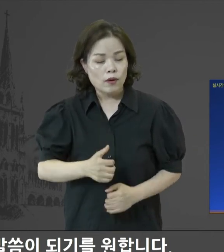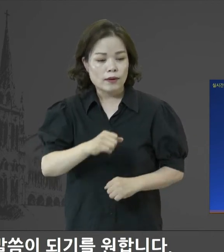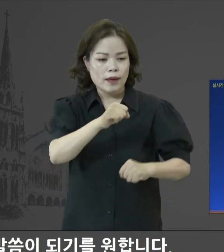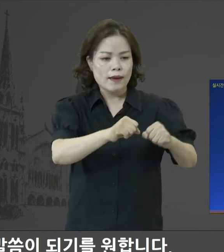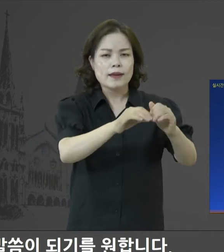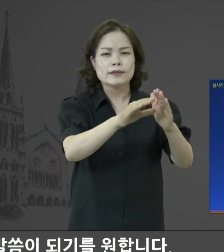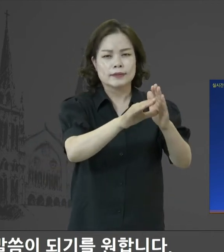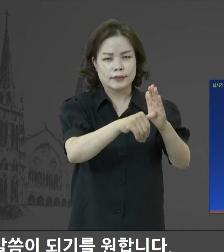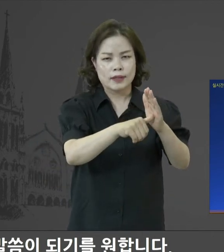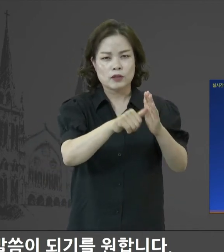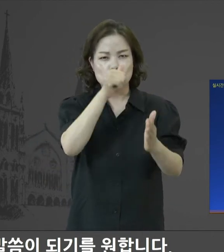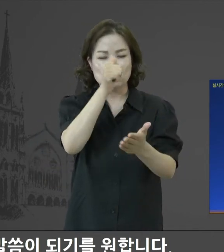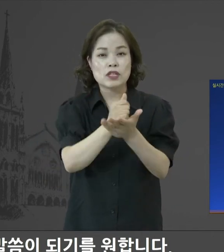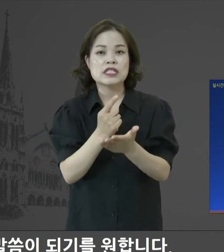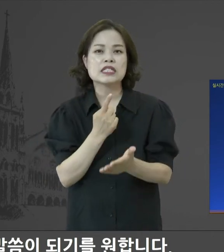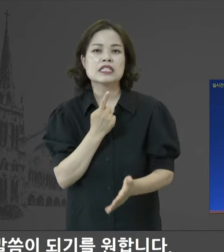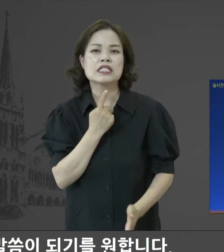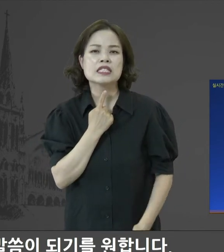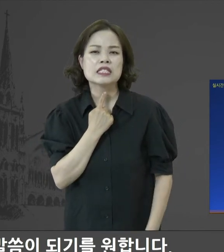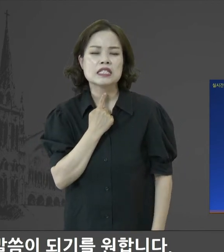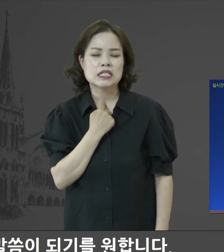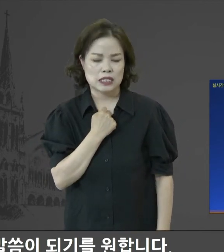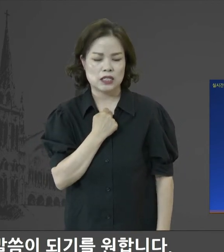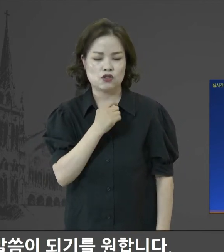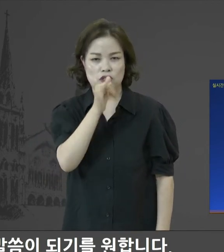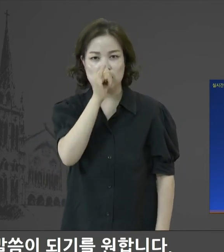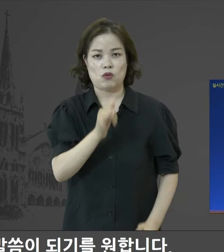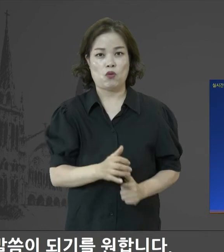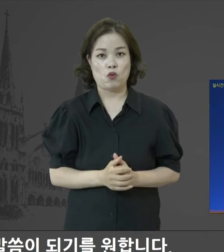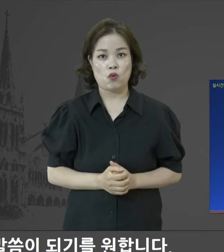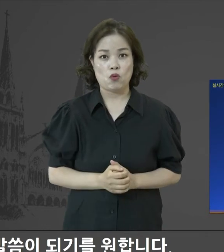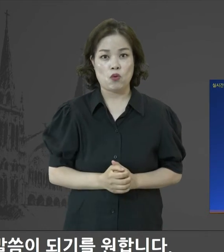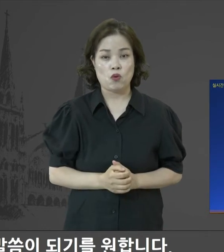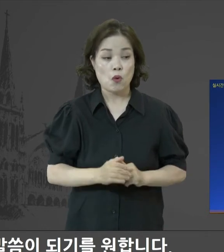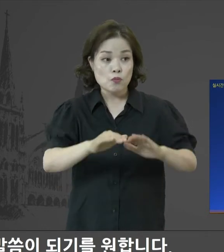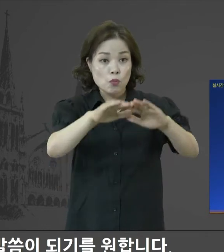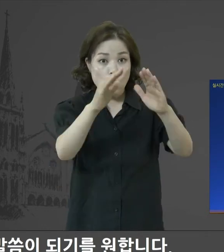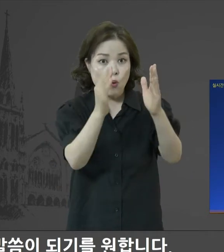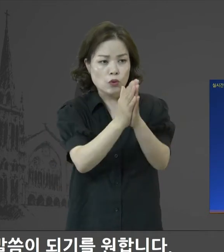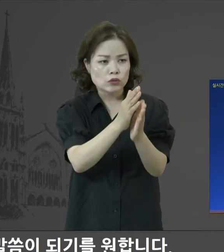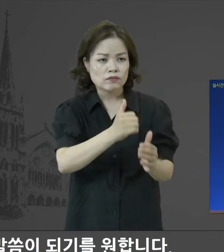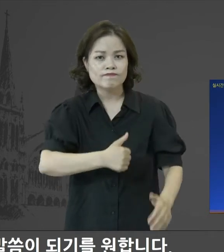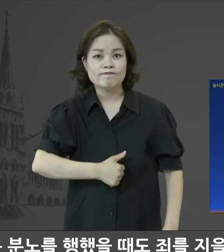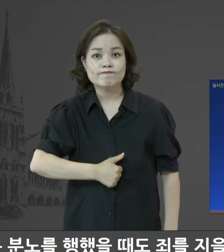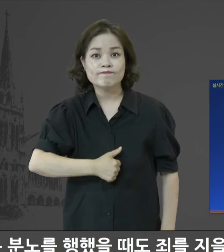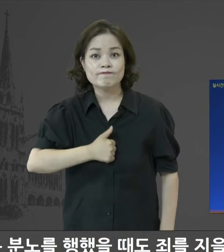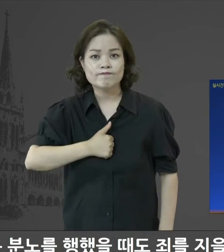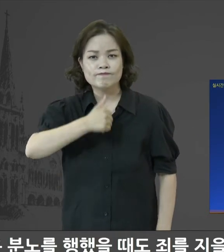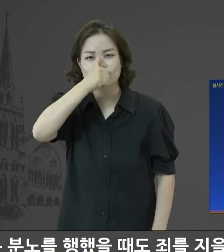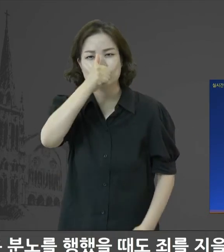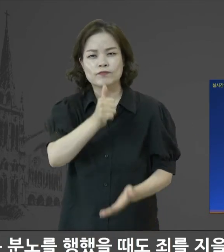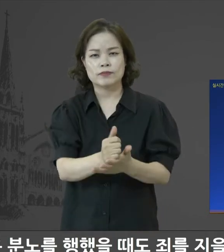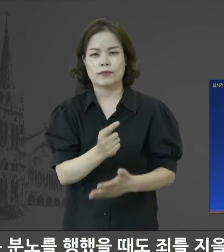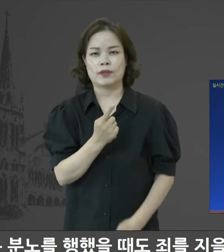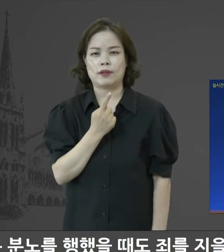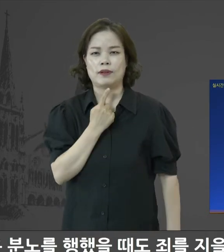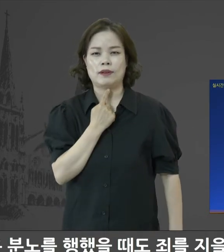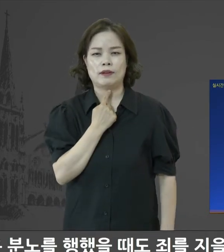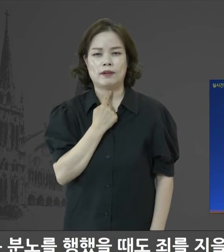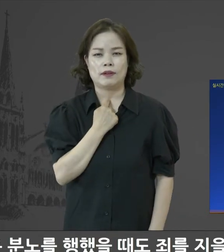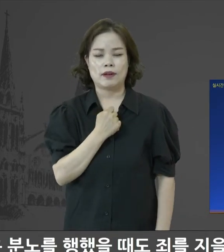행했을 때도요, 죄를 지을 수 있는 가능성이 높아집니다. 모든 분노는 죄를 지을 수